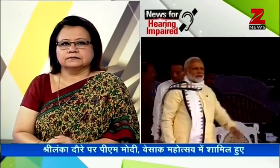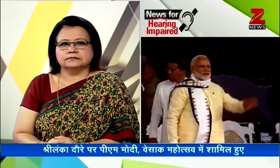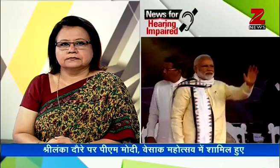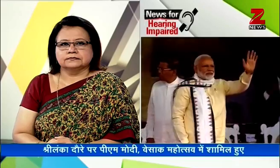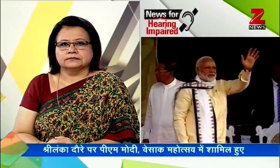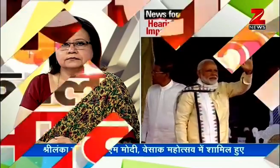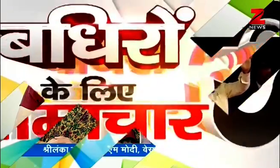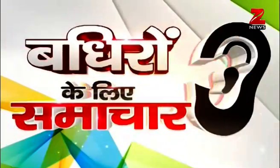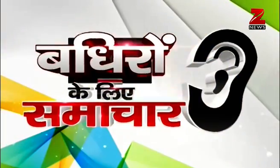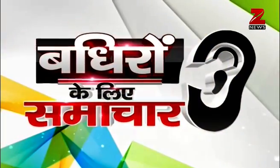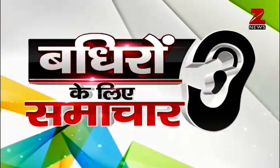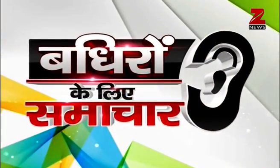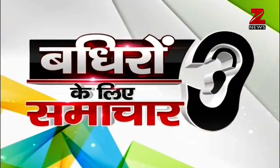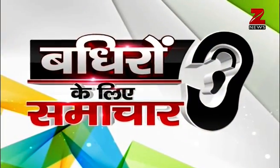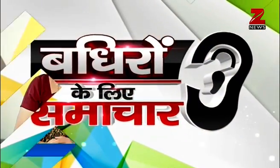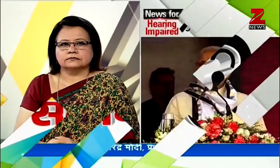है।